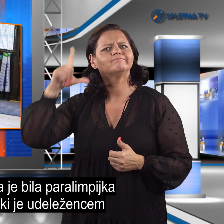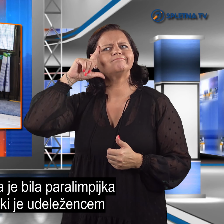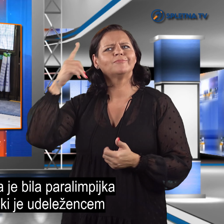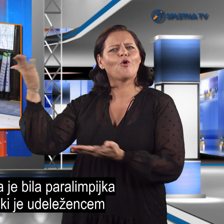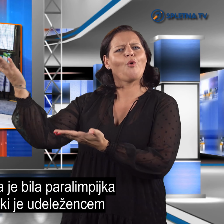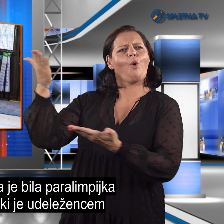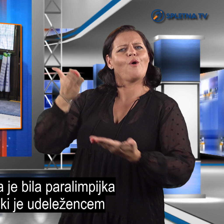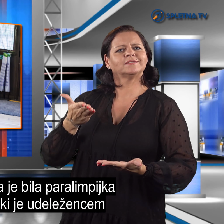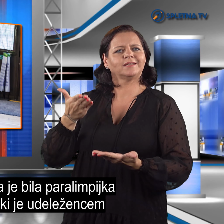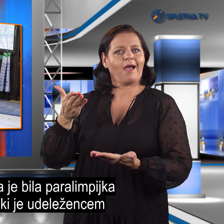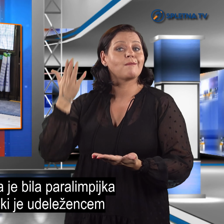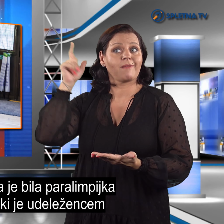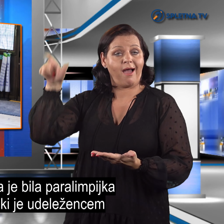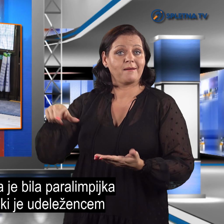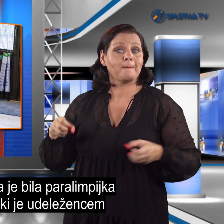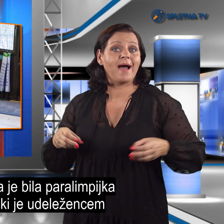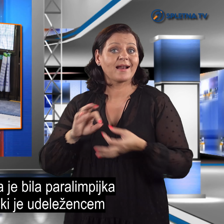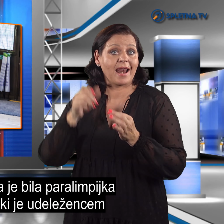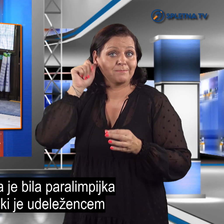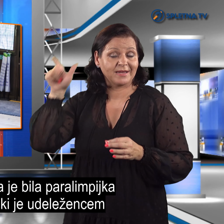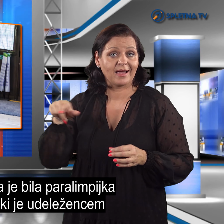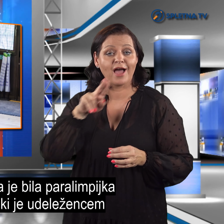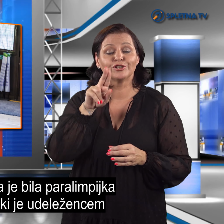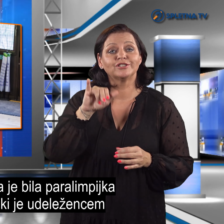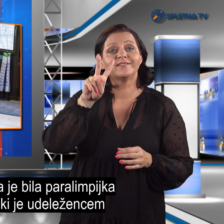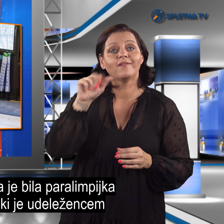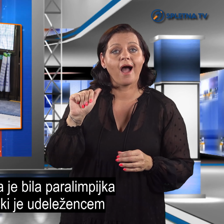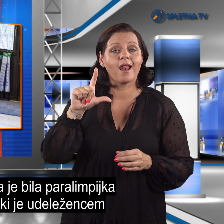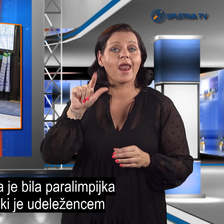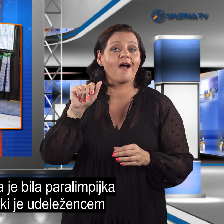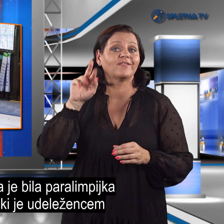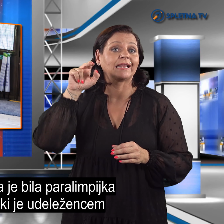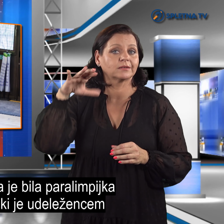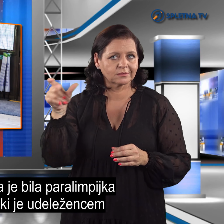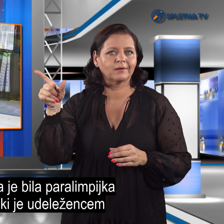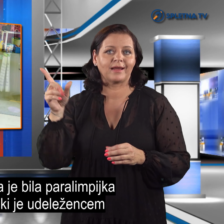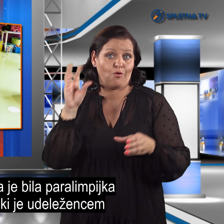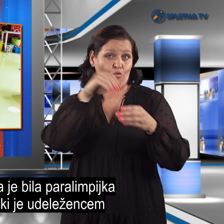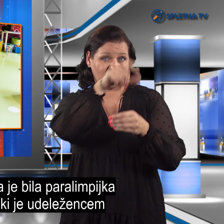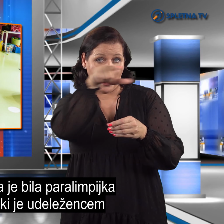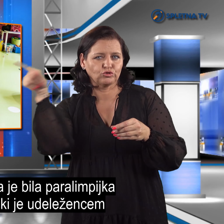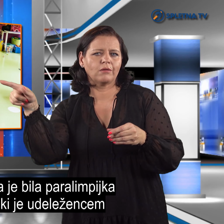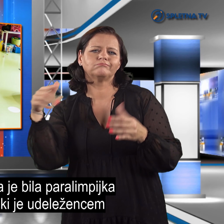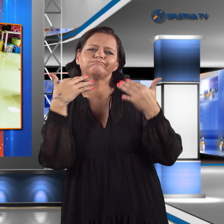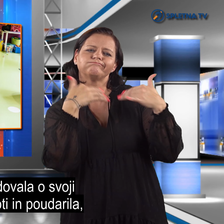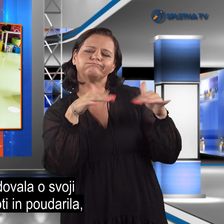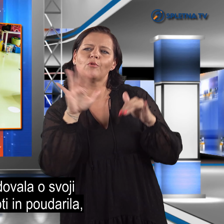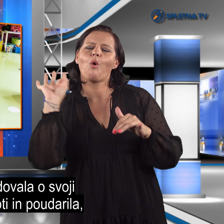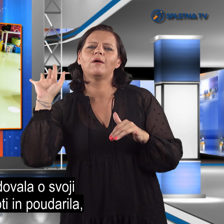Osrednja gostja je bila paralimpika Živa Lavrovnic, ki je udeležencem pripovedovala o svoji športni poti in poudarila,